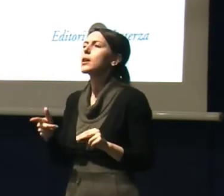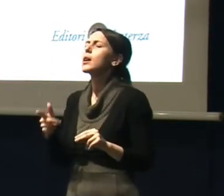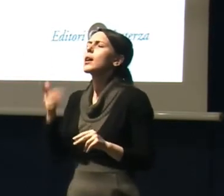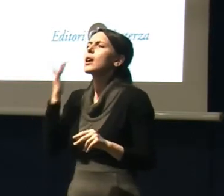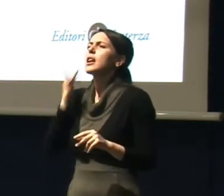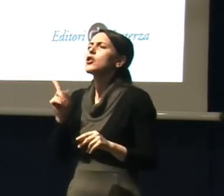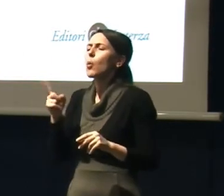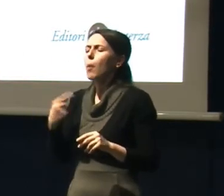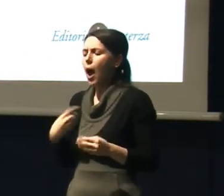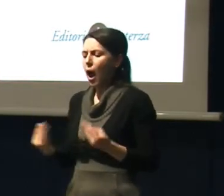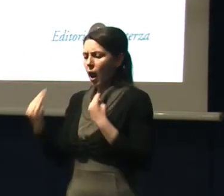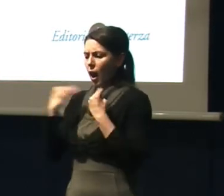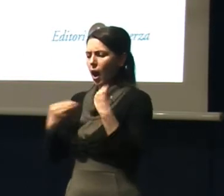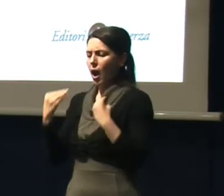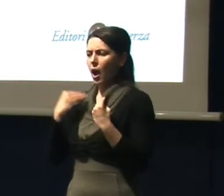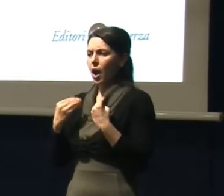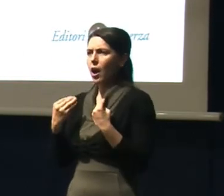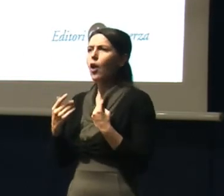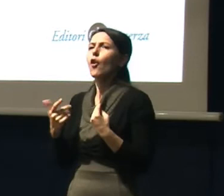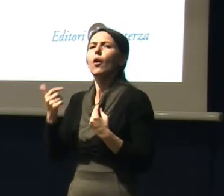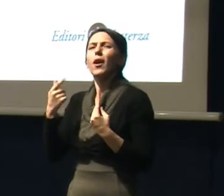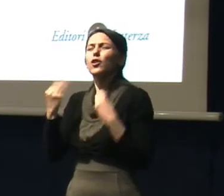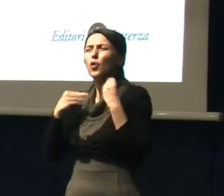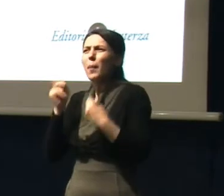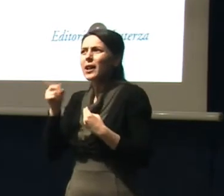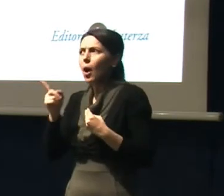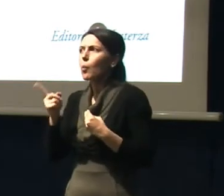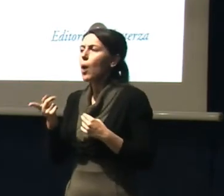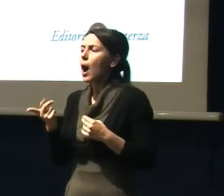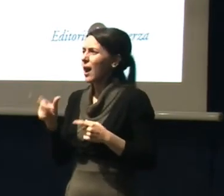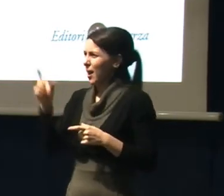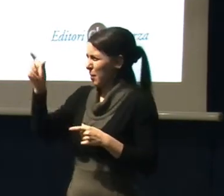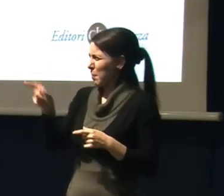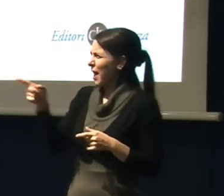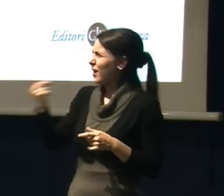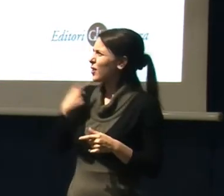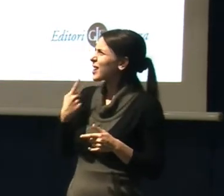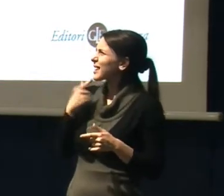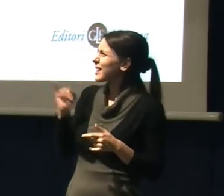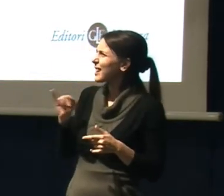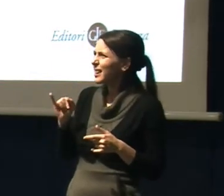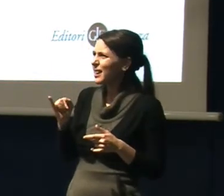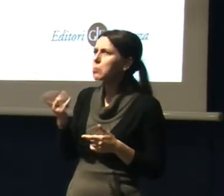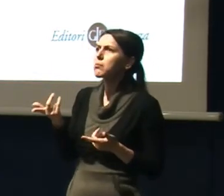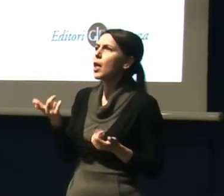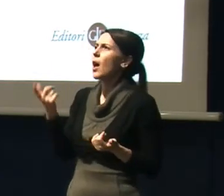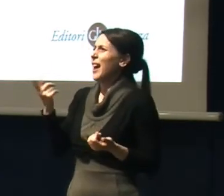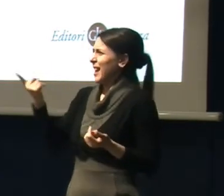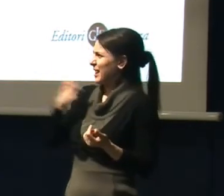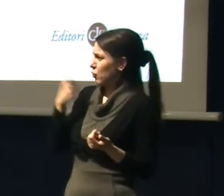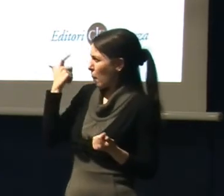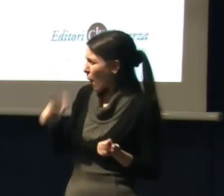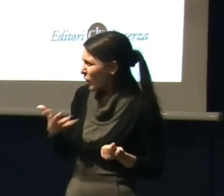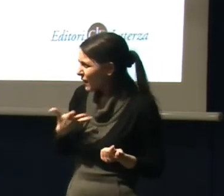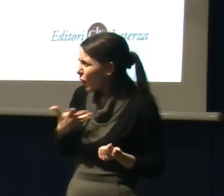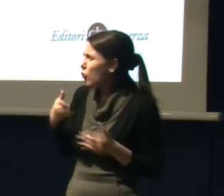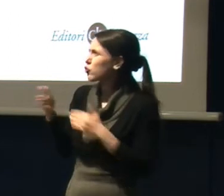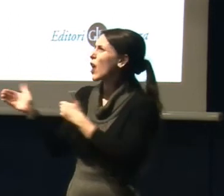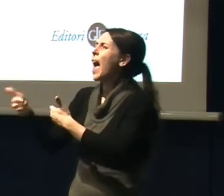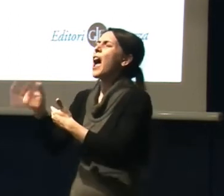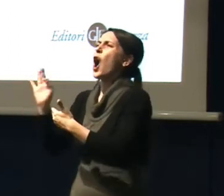domanda e cioè di non chiederci chi ci sta dicendo qualcosa se autorevole sia un interesse se lo dice per qualche motivo ma